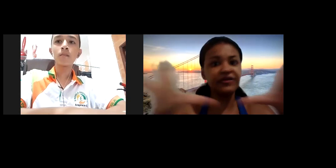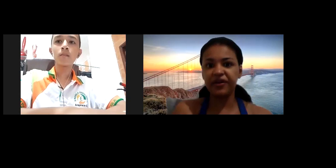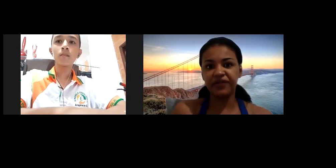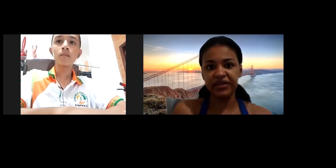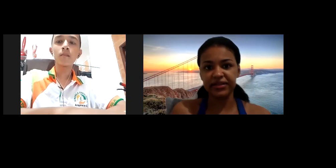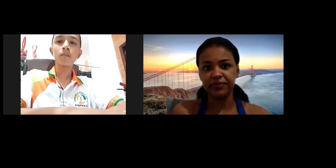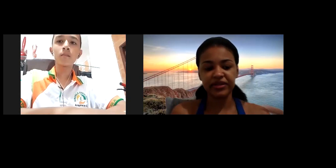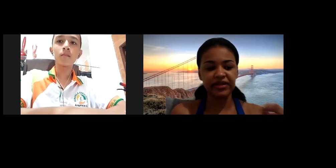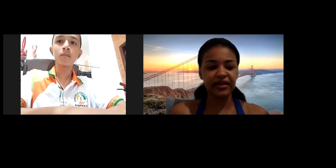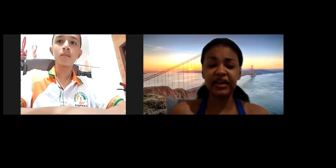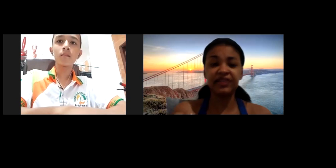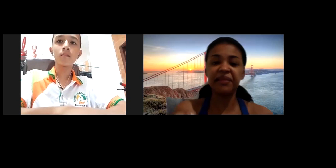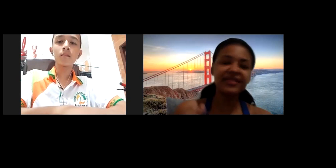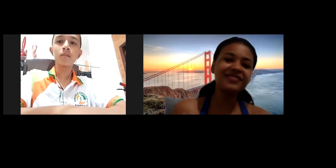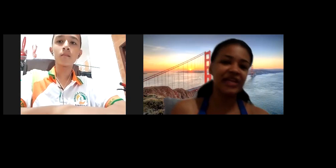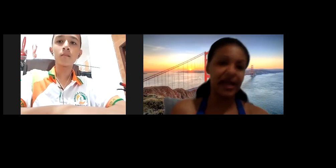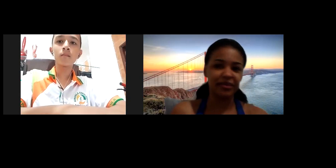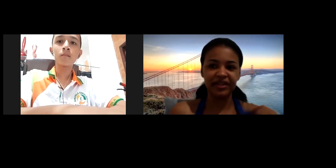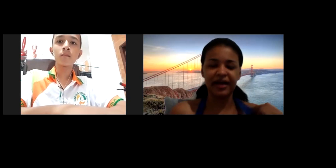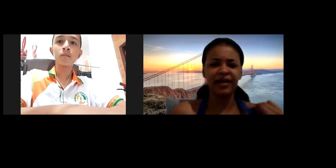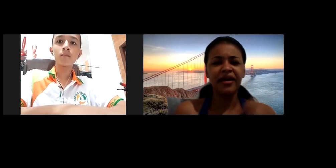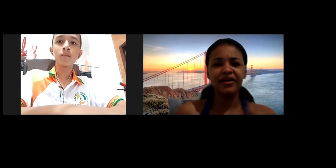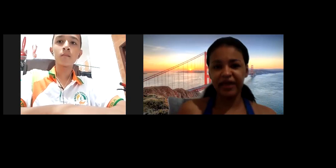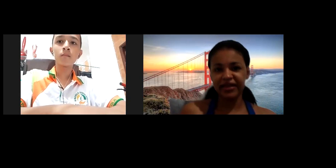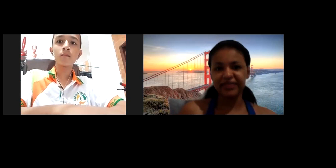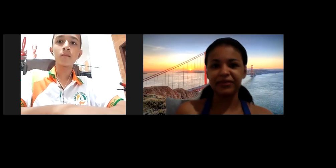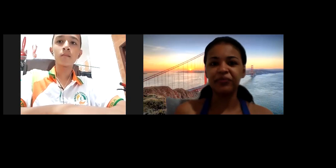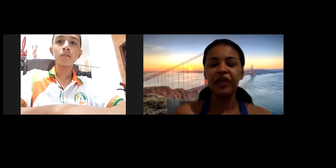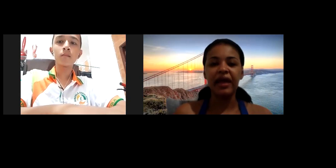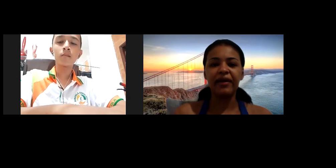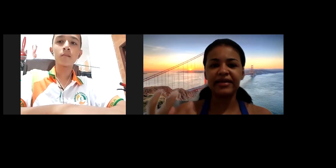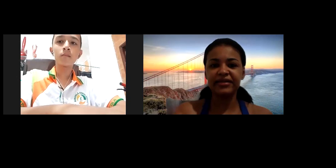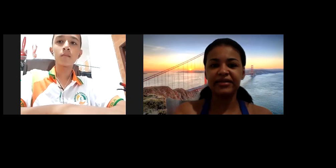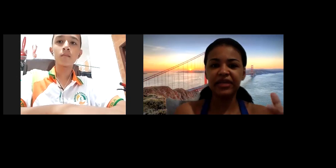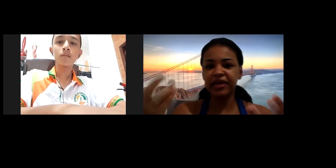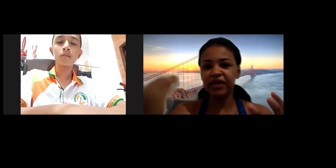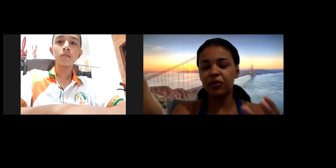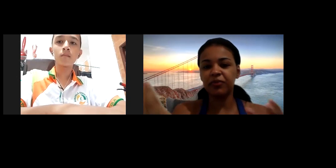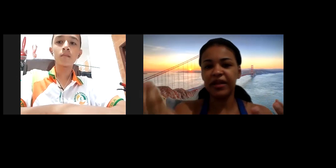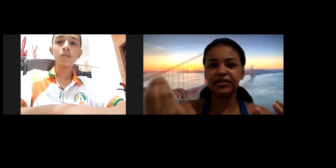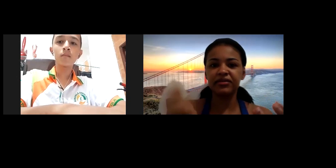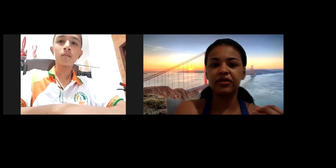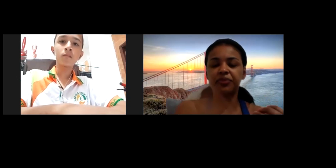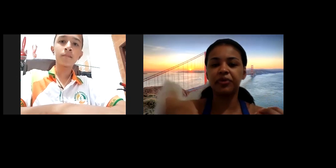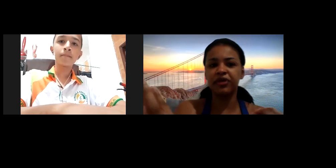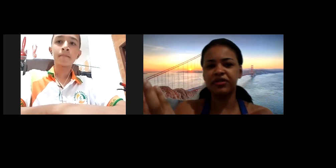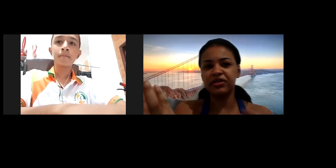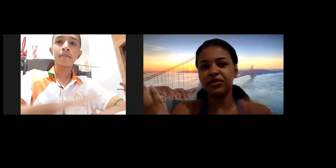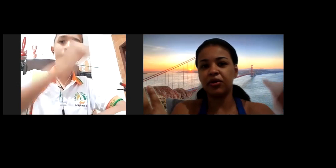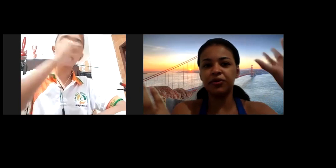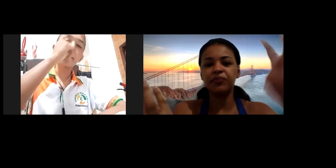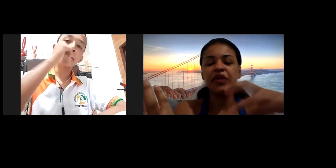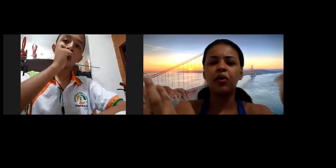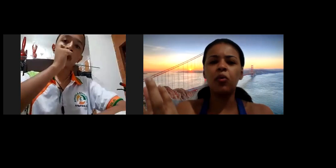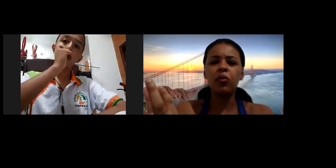como se ferver se é certo é que ele não é matando Germes tá não é isso é uma reação química do complexo né de